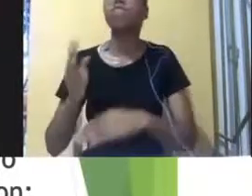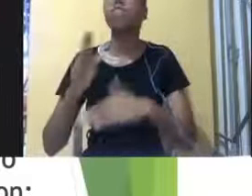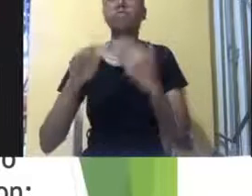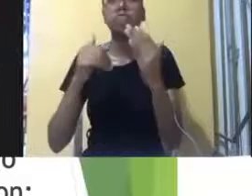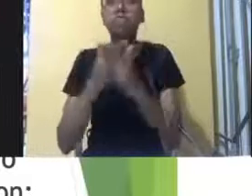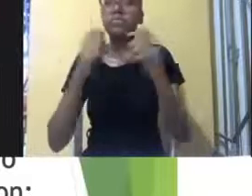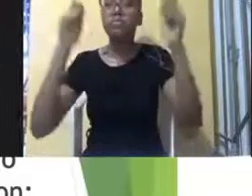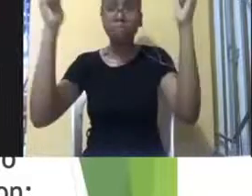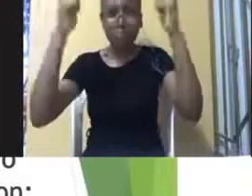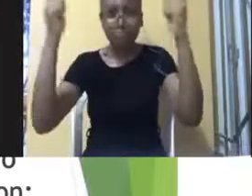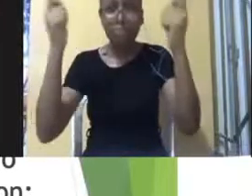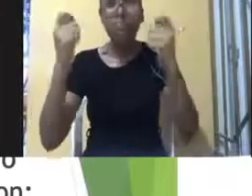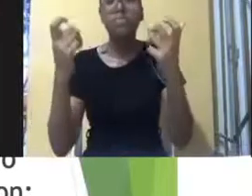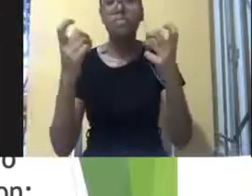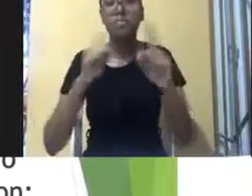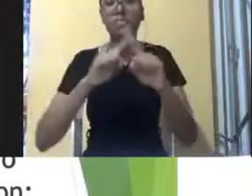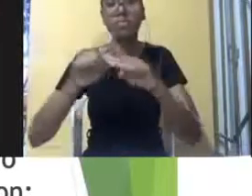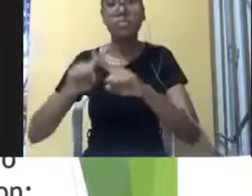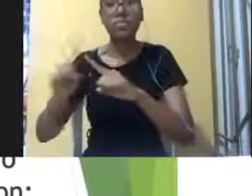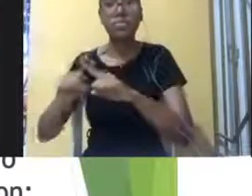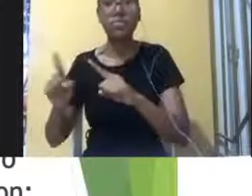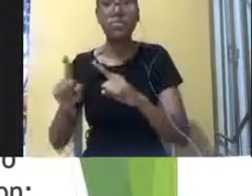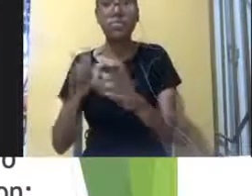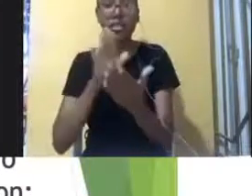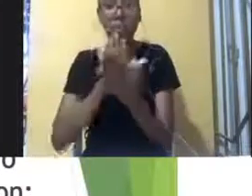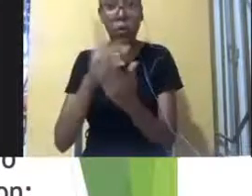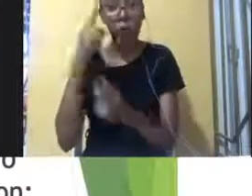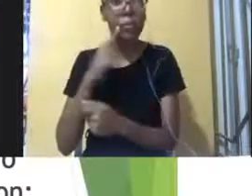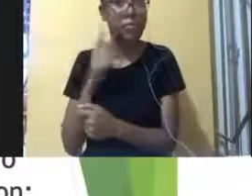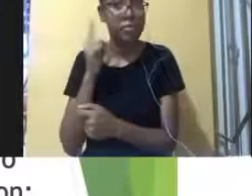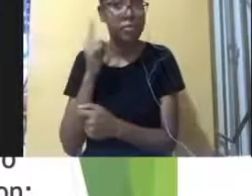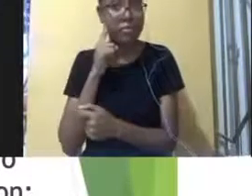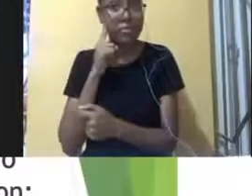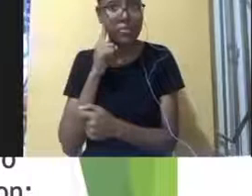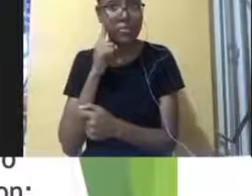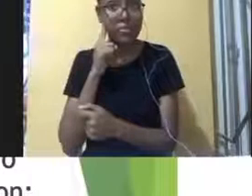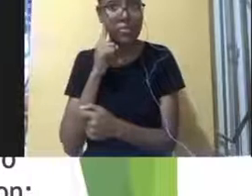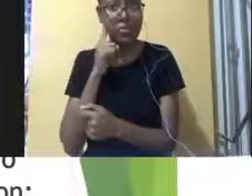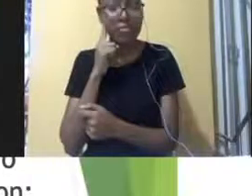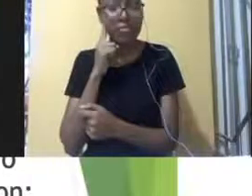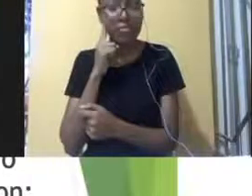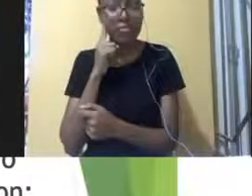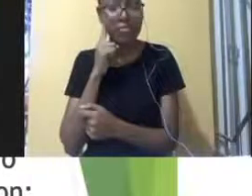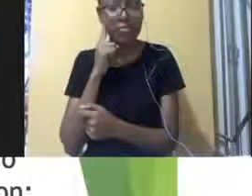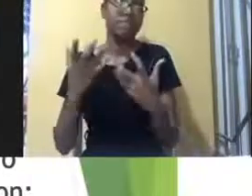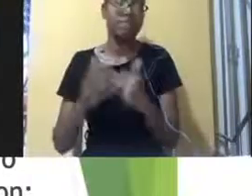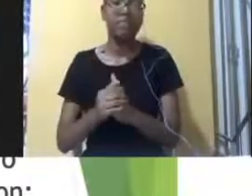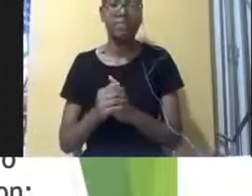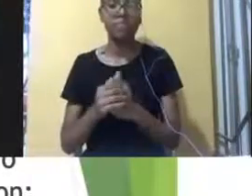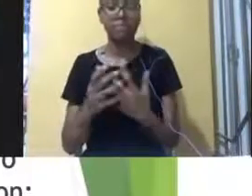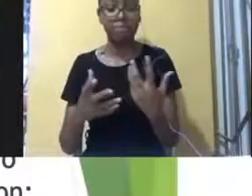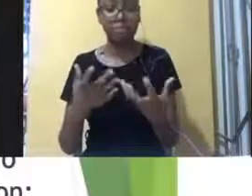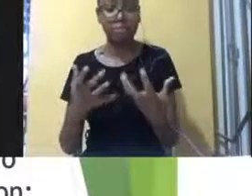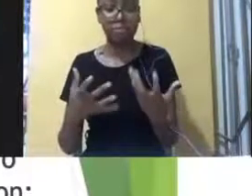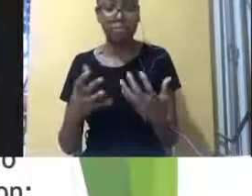festivales. Miren, es tanto así que las escuelas de sordos, y me van a dar